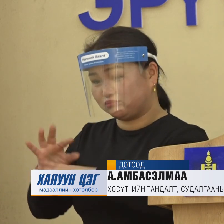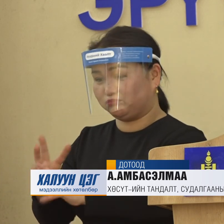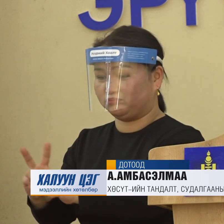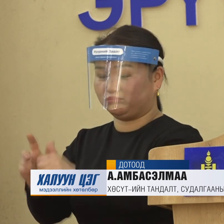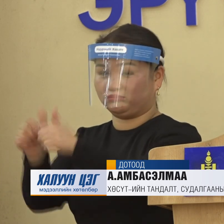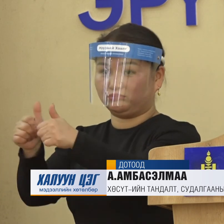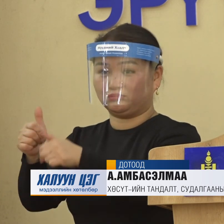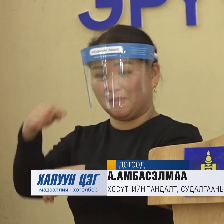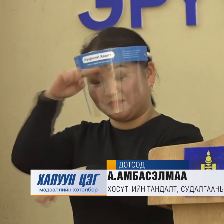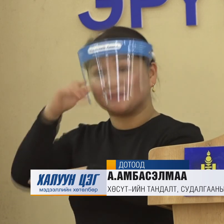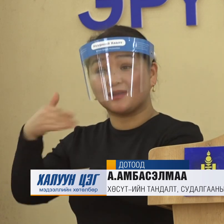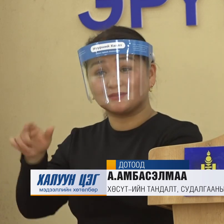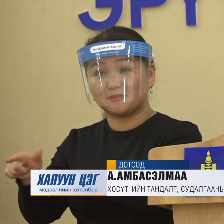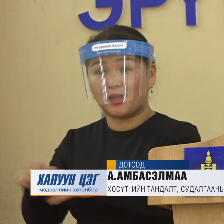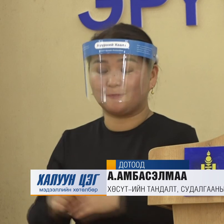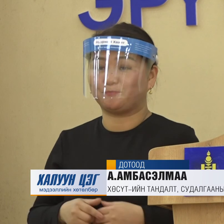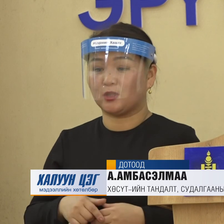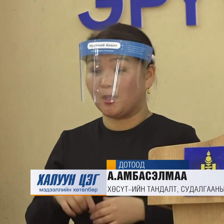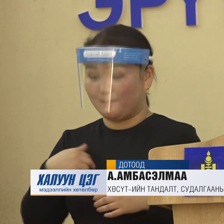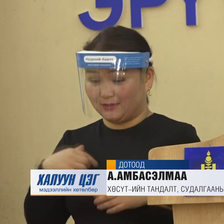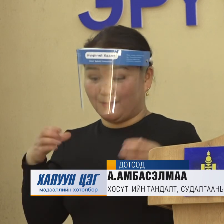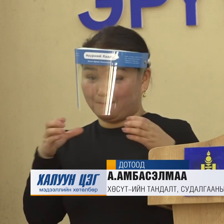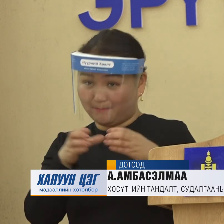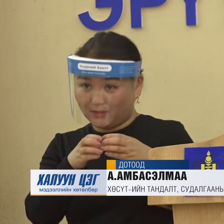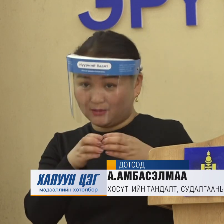энэ баг бол өнөөдөр одоо нийслэлд